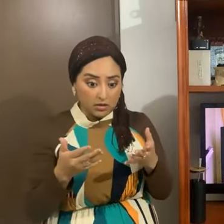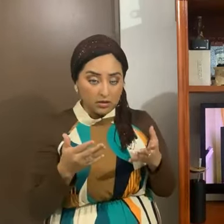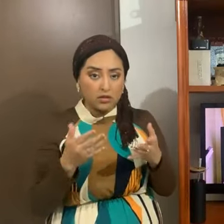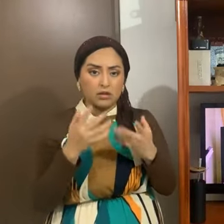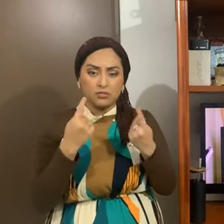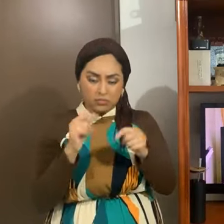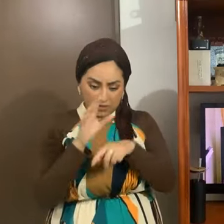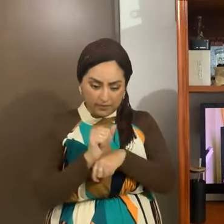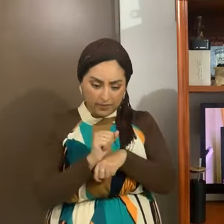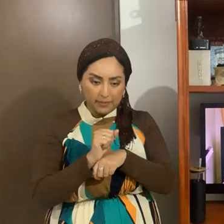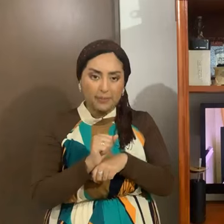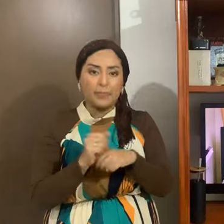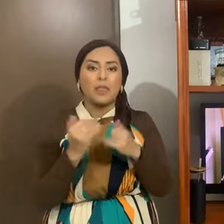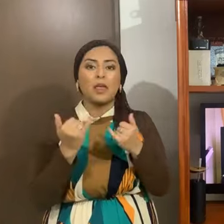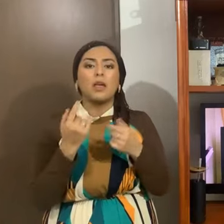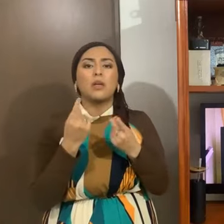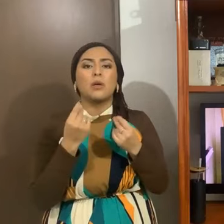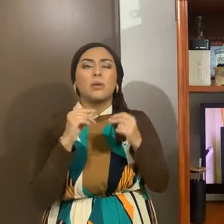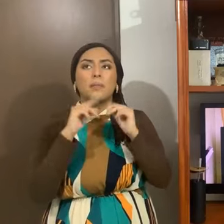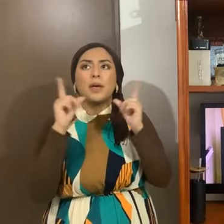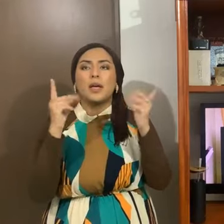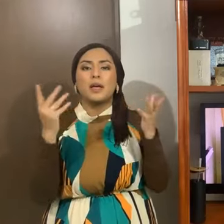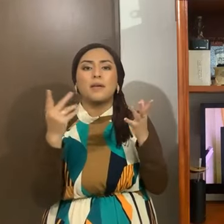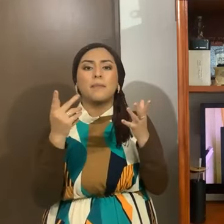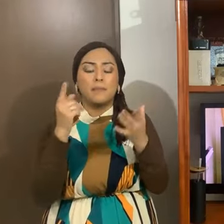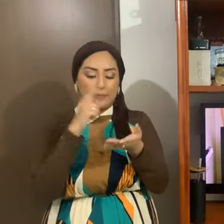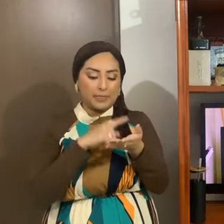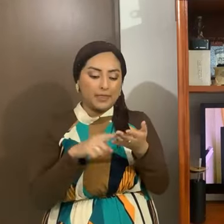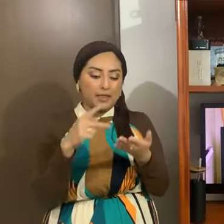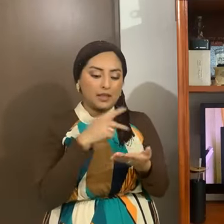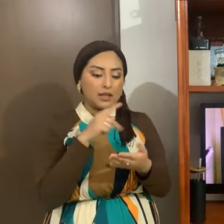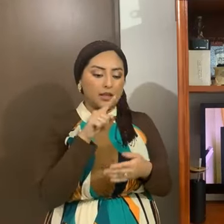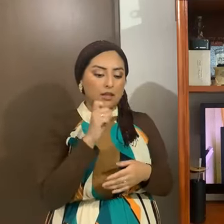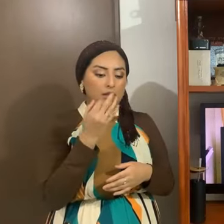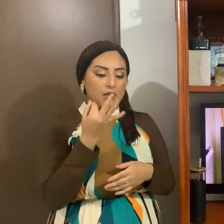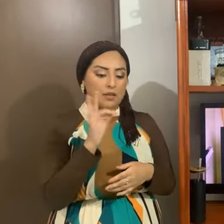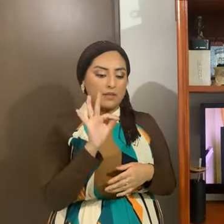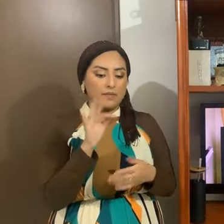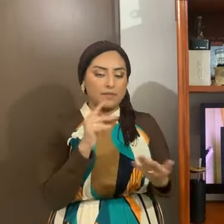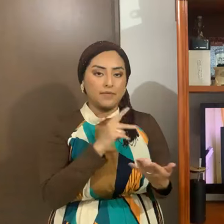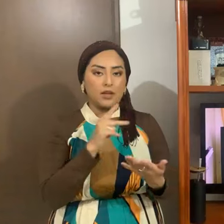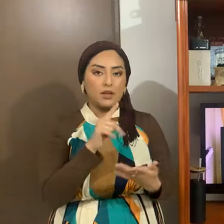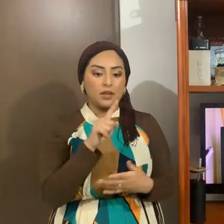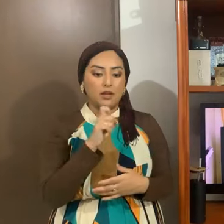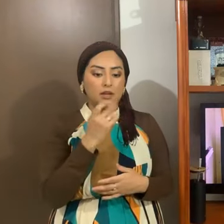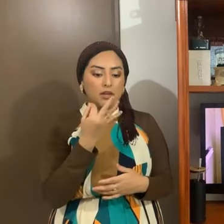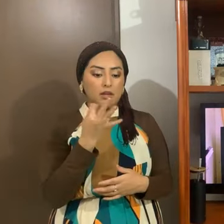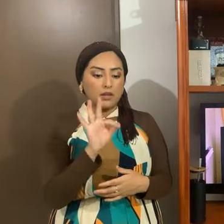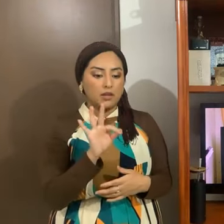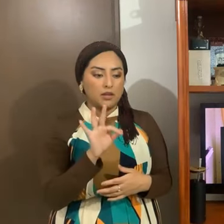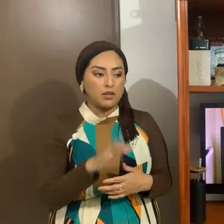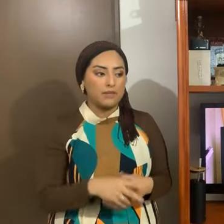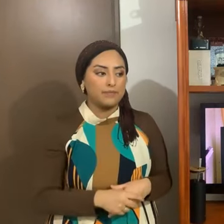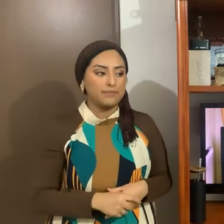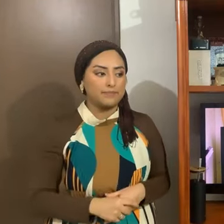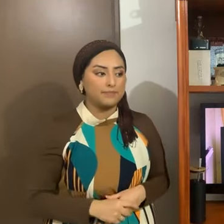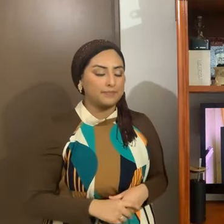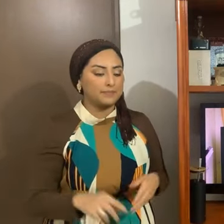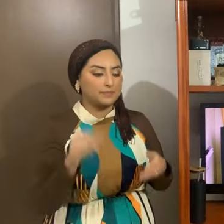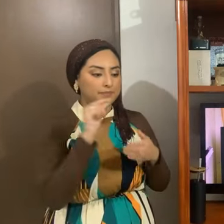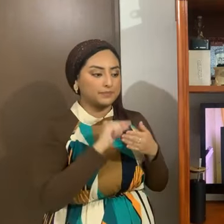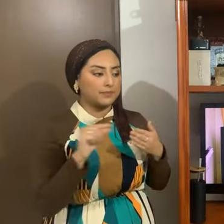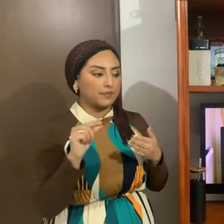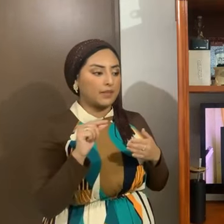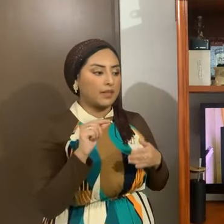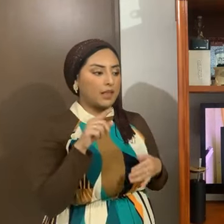ese hábito. Ahora, ¿qué vamos a hacer al despertar? Vamos al Salmo 119. Vamos al Salmo 119 en el